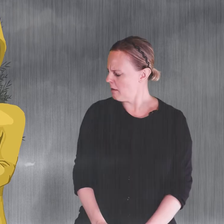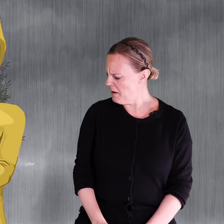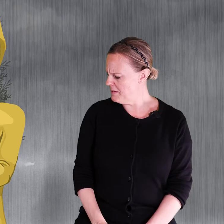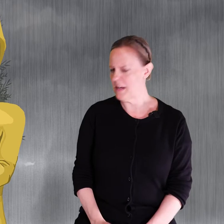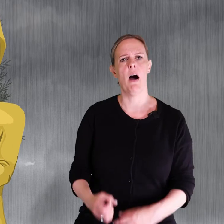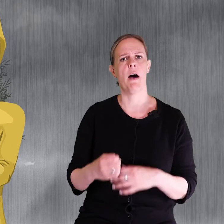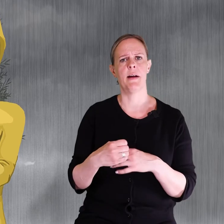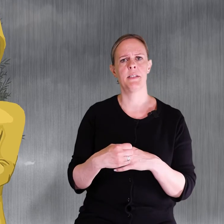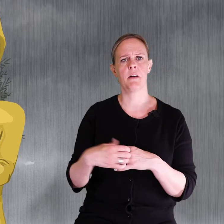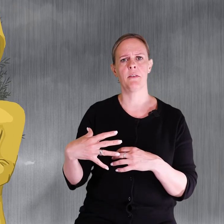Kan det vara en skatt?